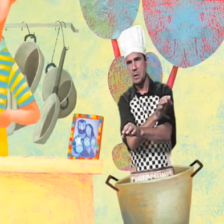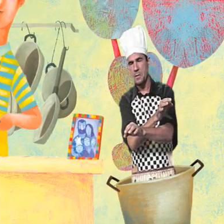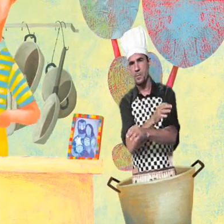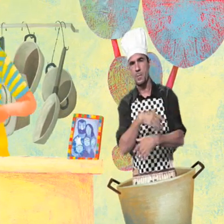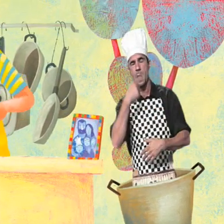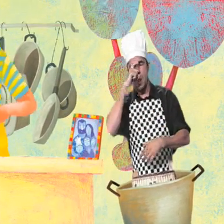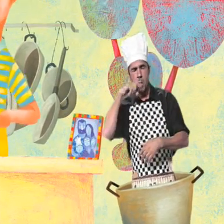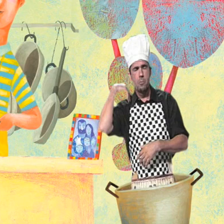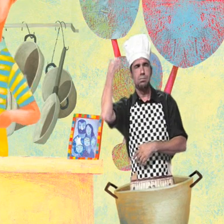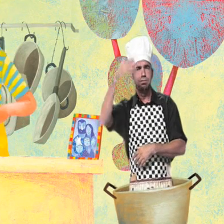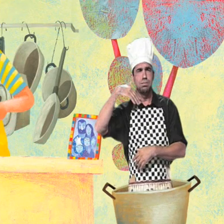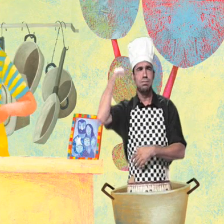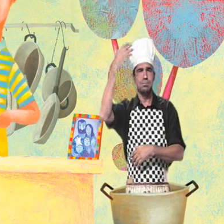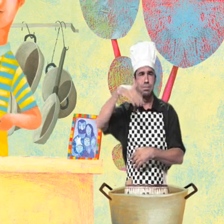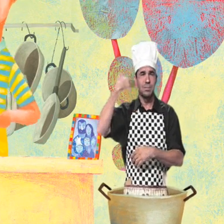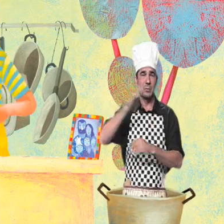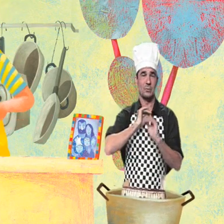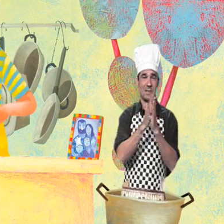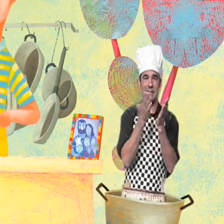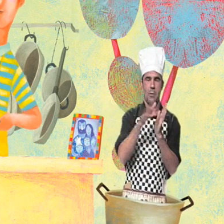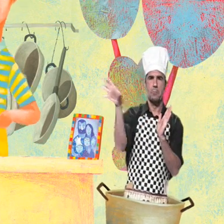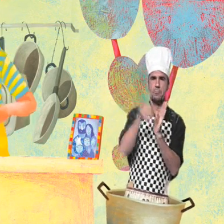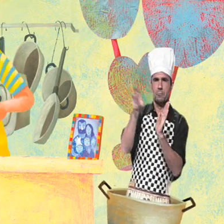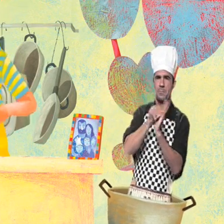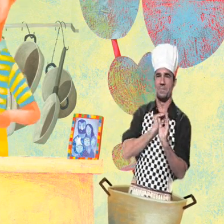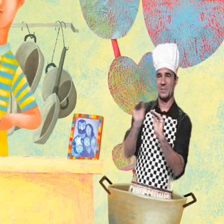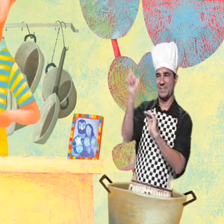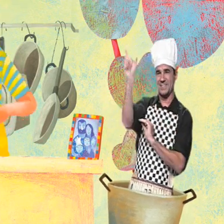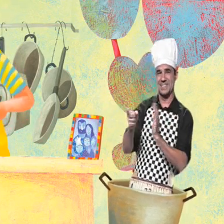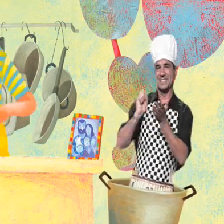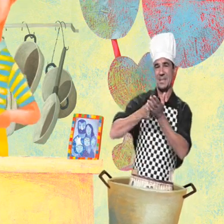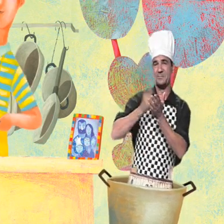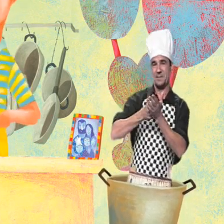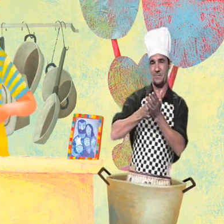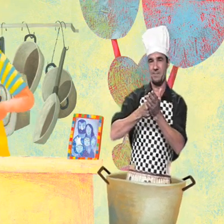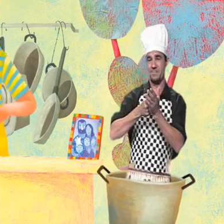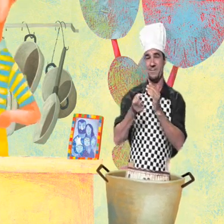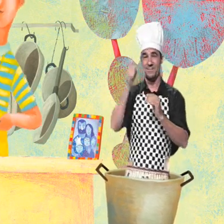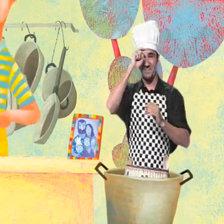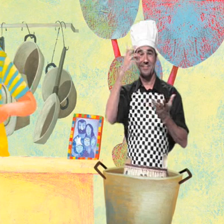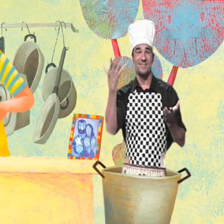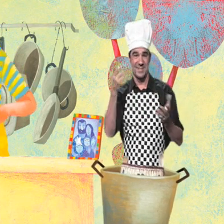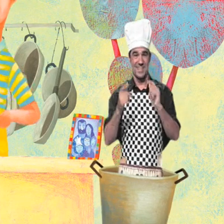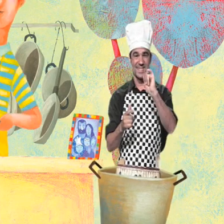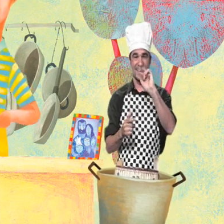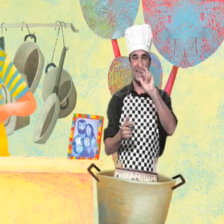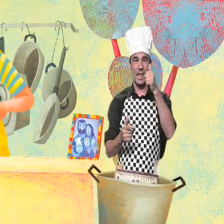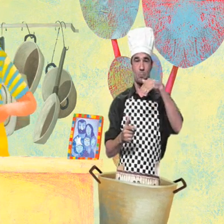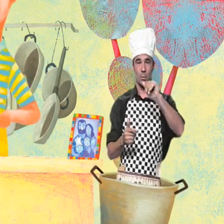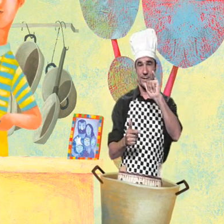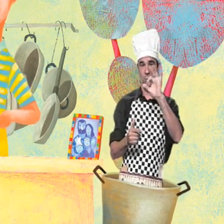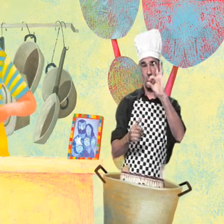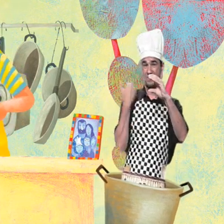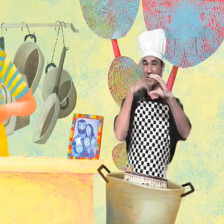Amb els anys, els llibres van escriure la recepta amb el nom de tiramisú.